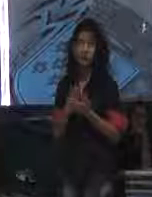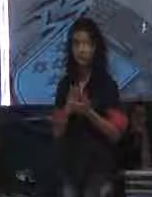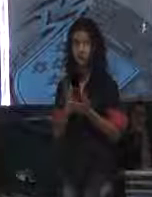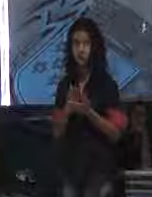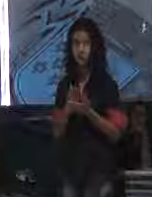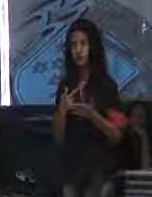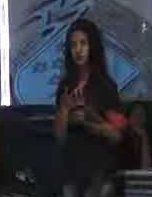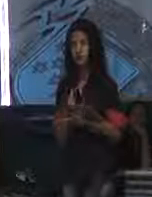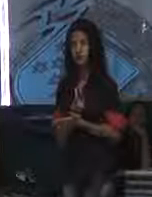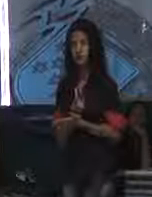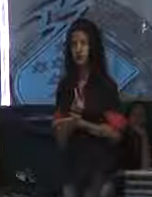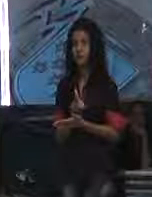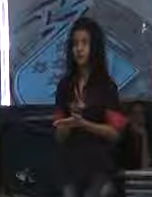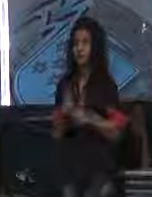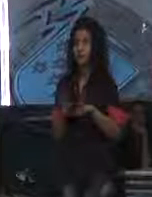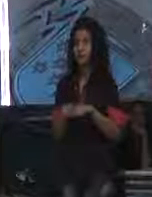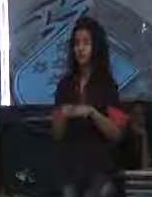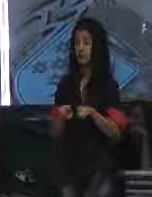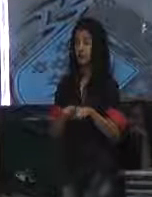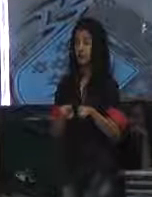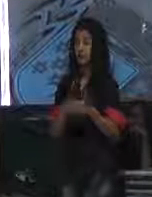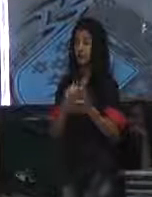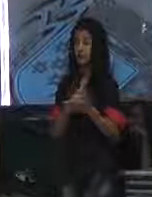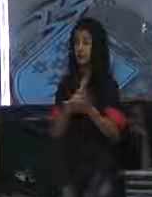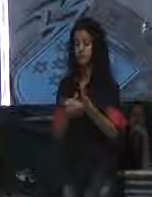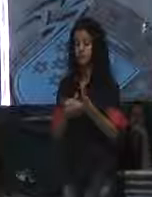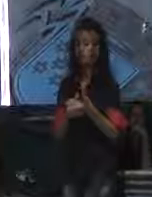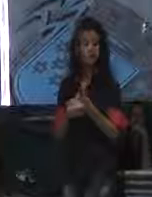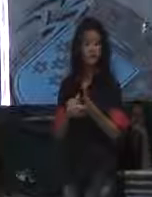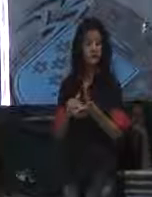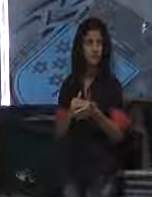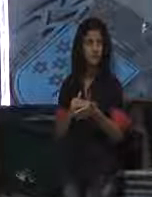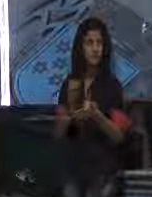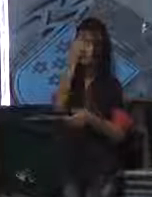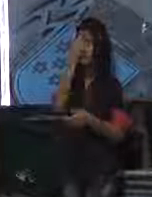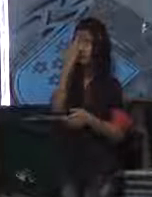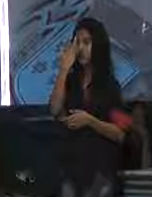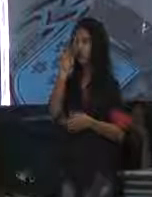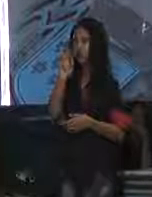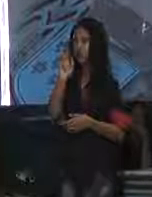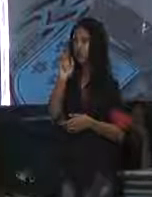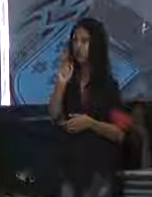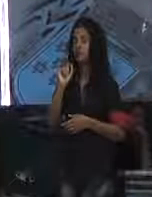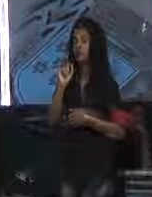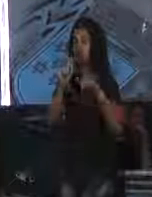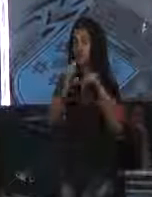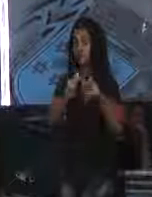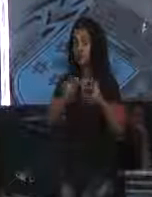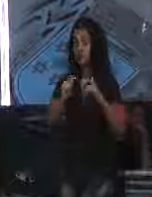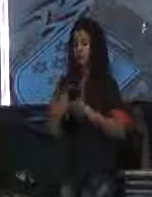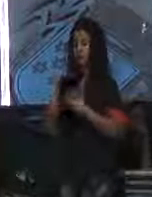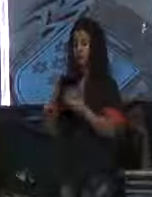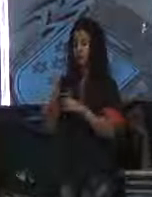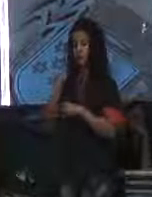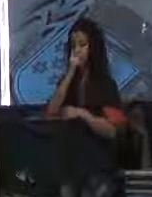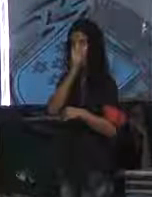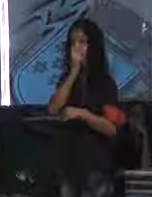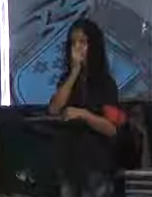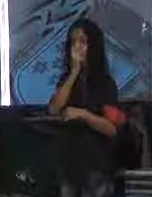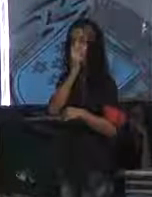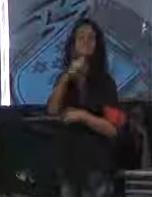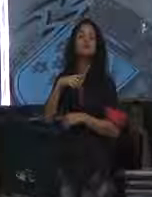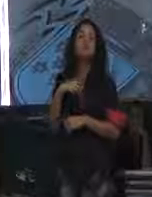colocou, mas de que a própria secretaria iria tentar viabilizar uma maneira de, em alguns bairros, principalmente os mais populosos, de